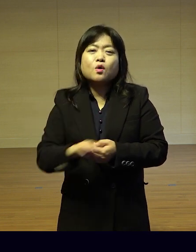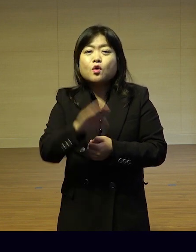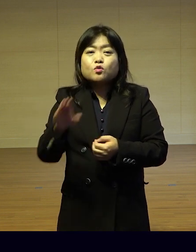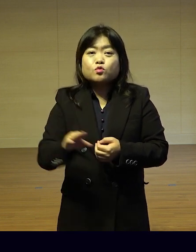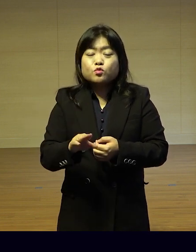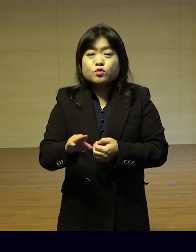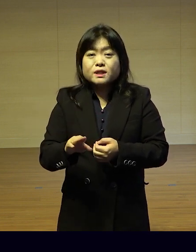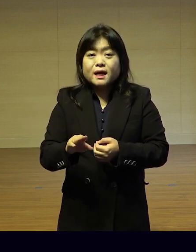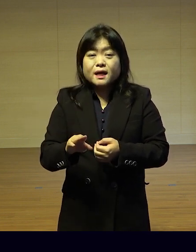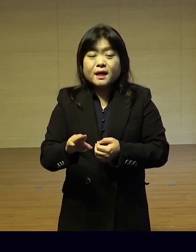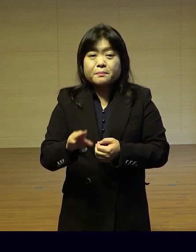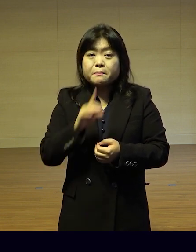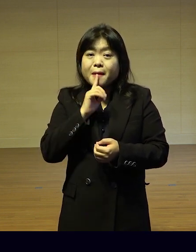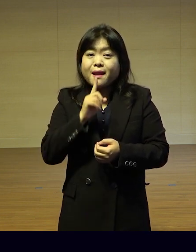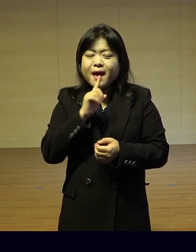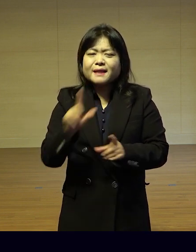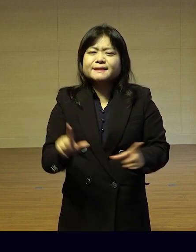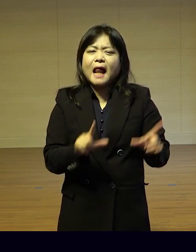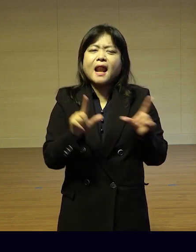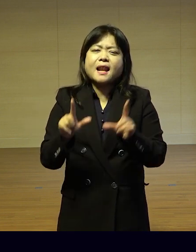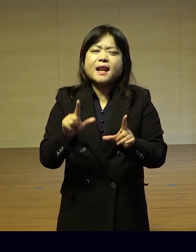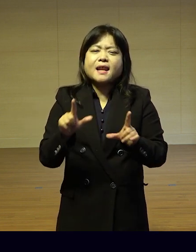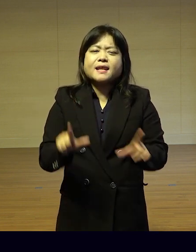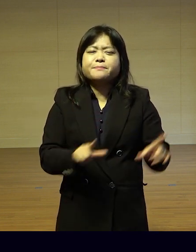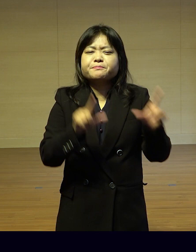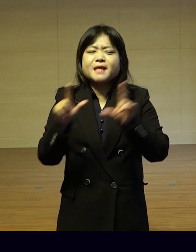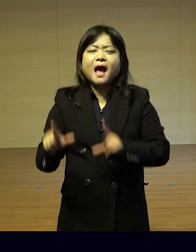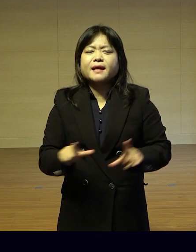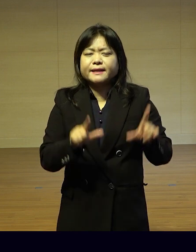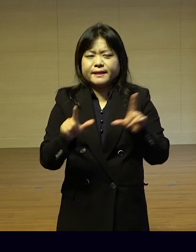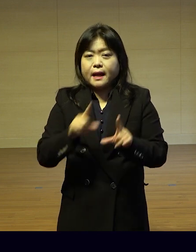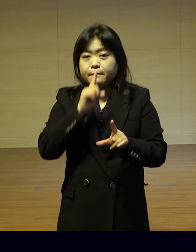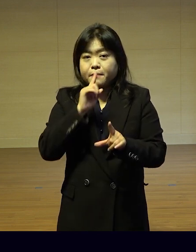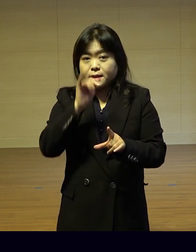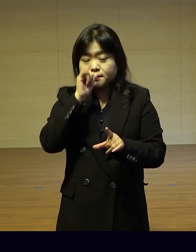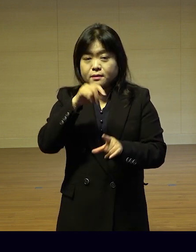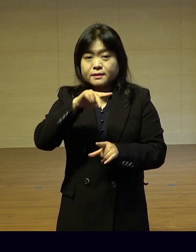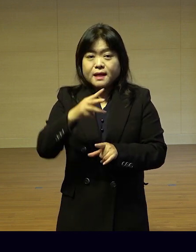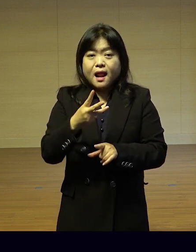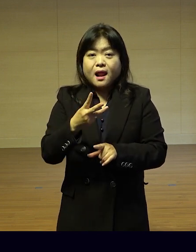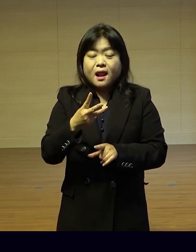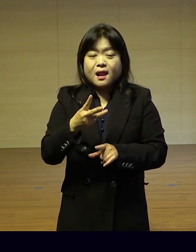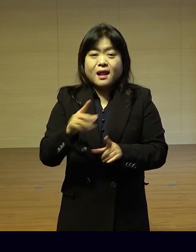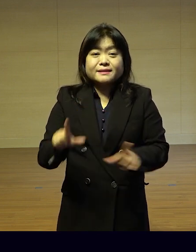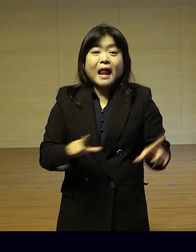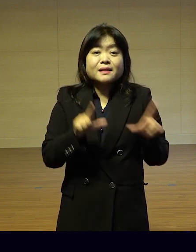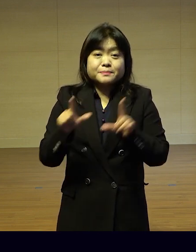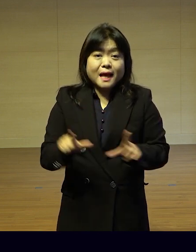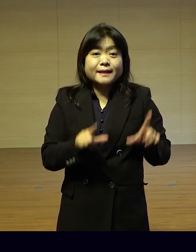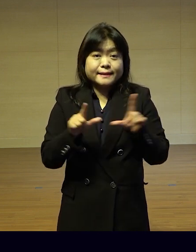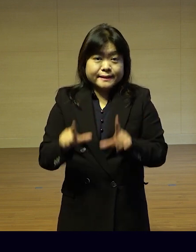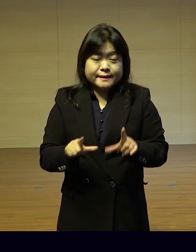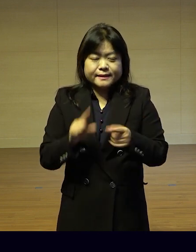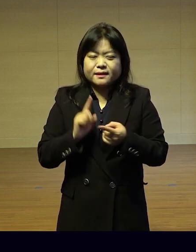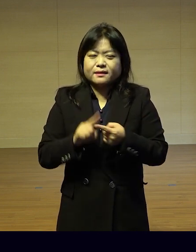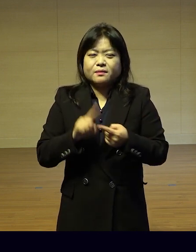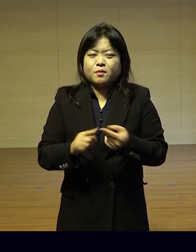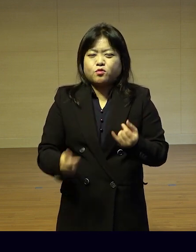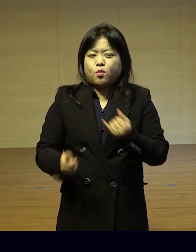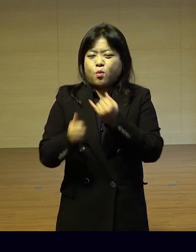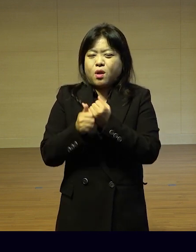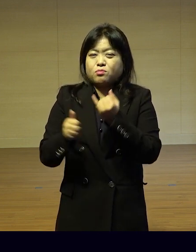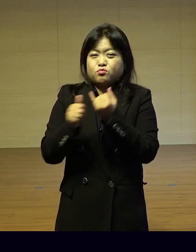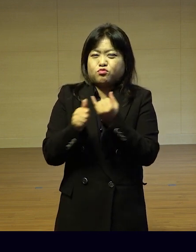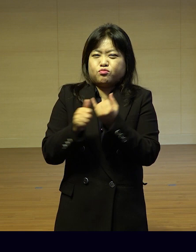우리말의 살림살이란 말 속에 녹아 있다고 한번 해석을 해봅니다. 그래서 꼭 이것은 결혼한